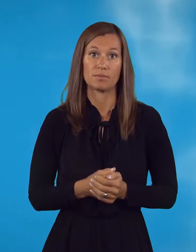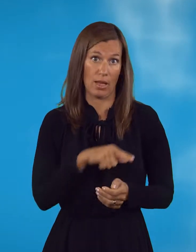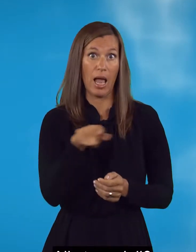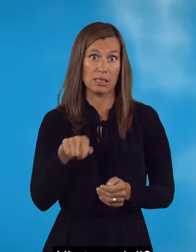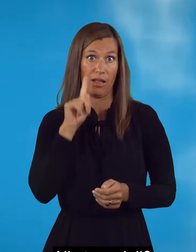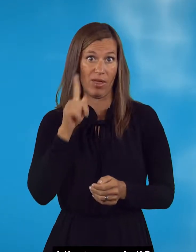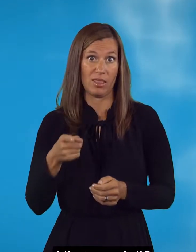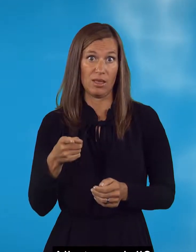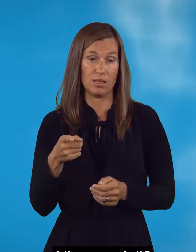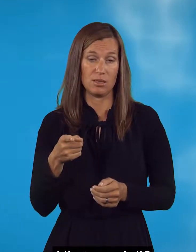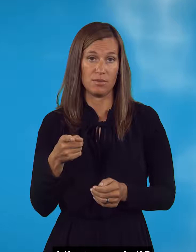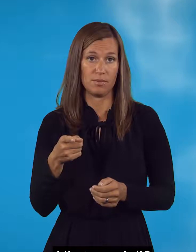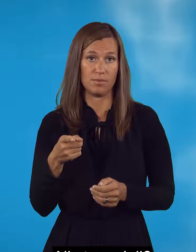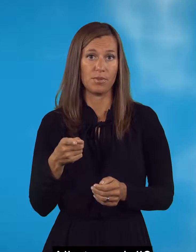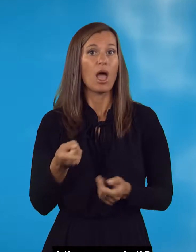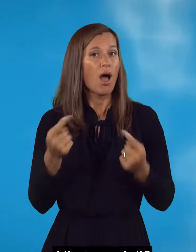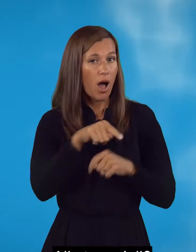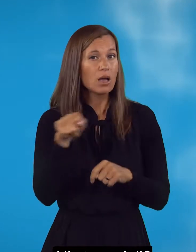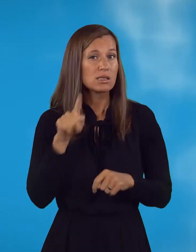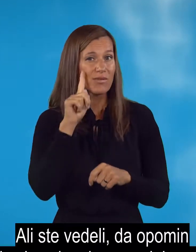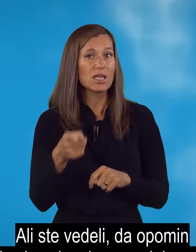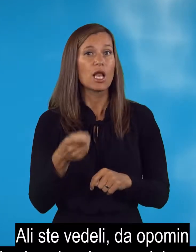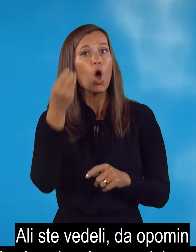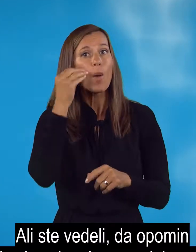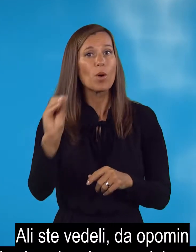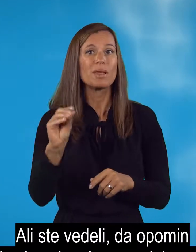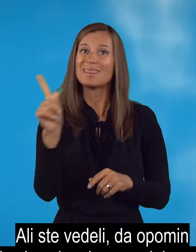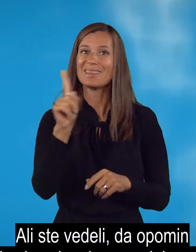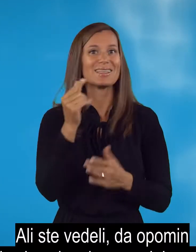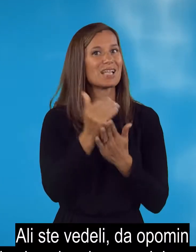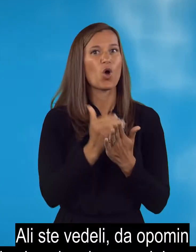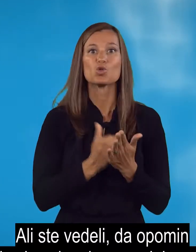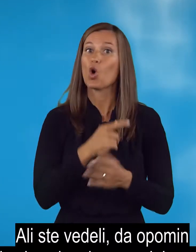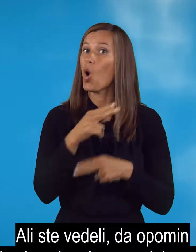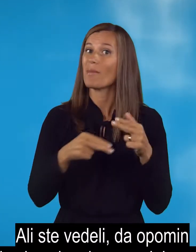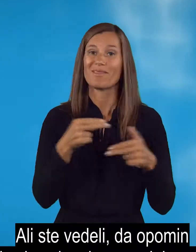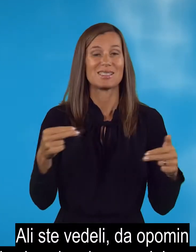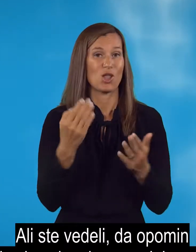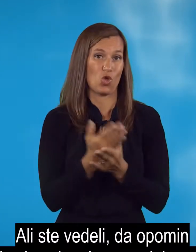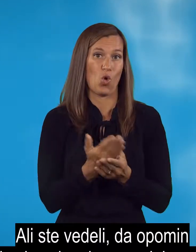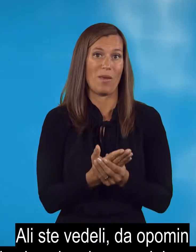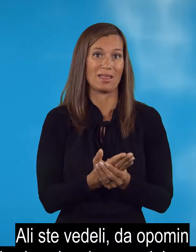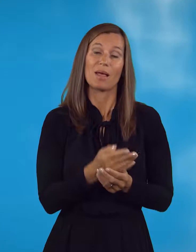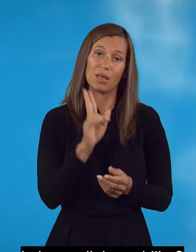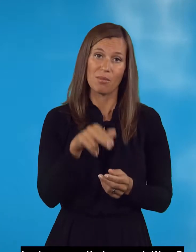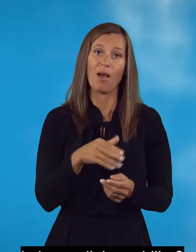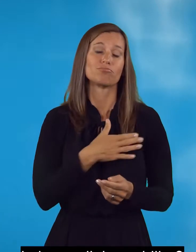Ali ste vedeli? Ali ste vedeli, da opomin ni zakonsko obvezen dokument in ima poljubno